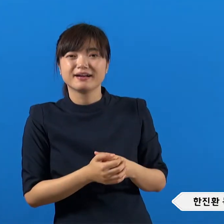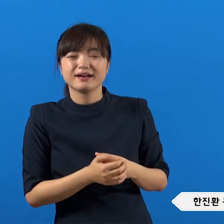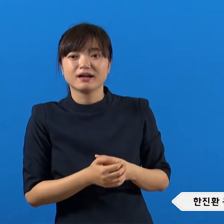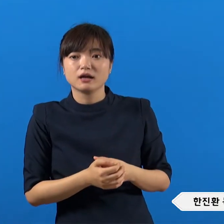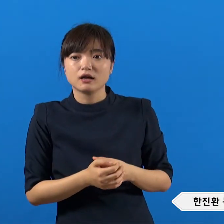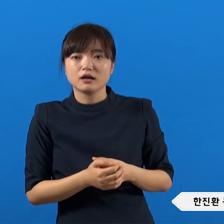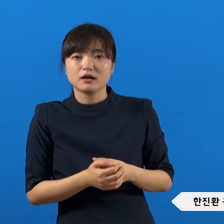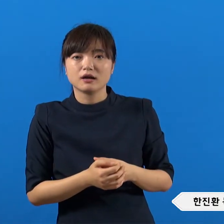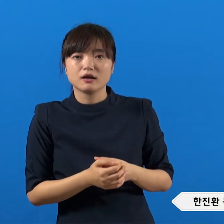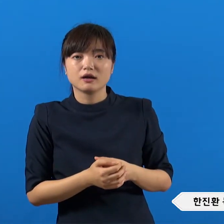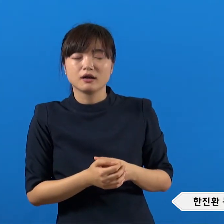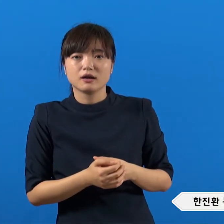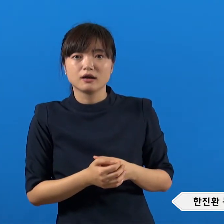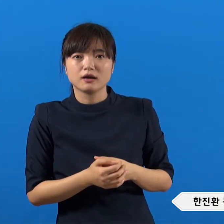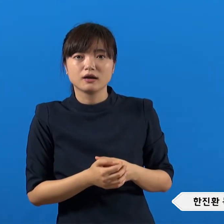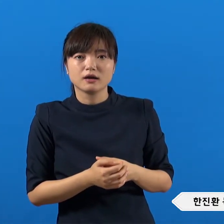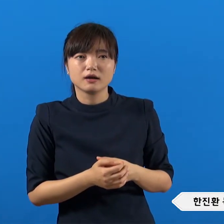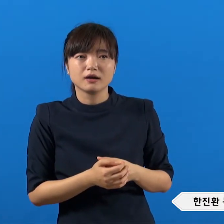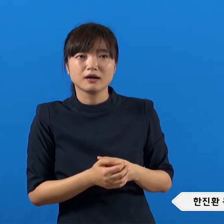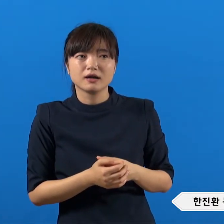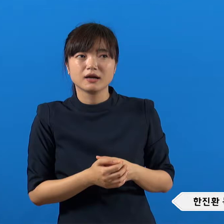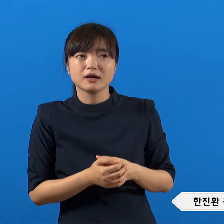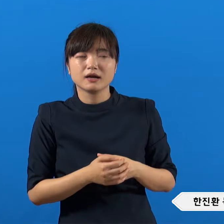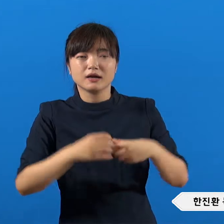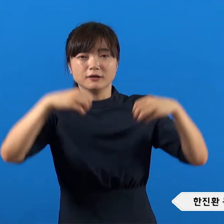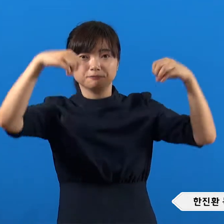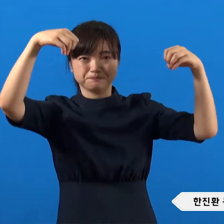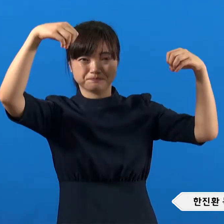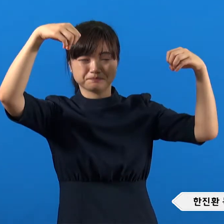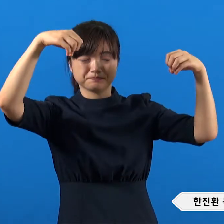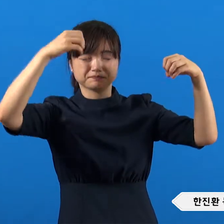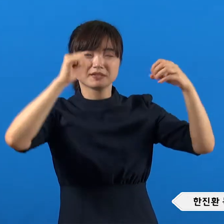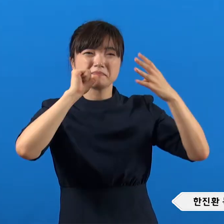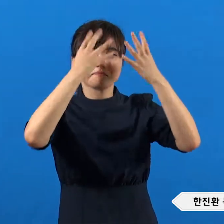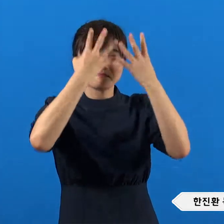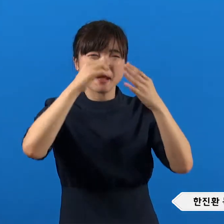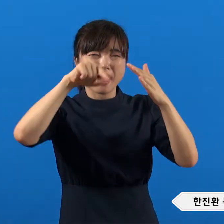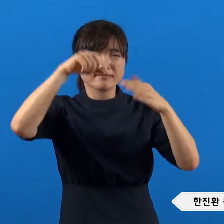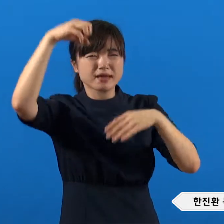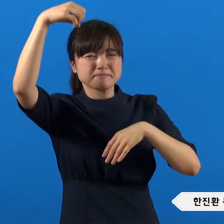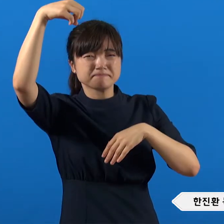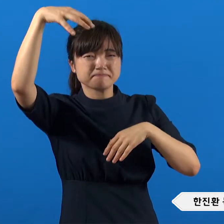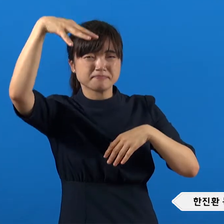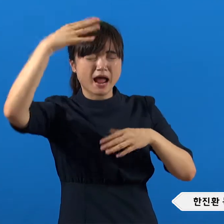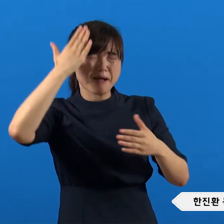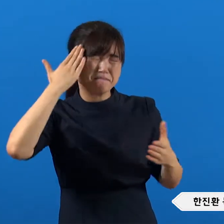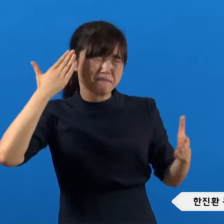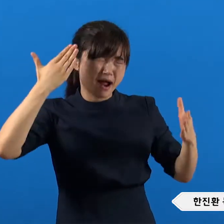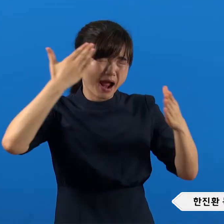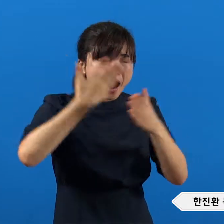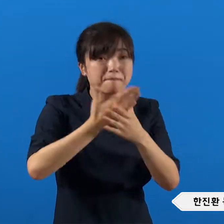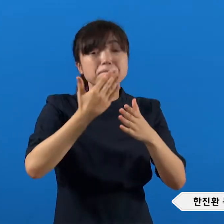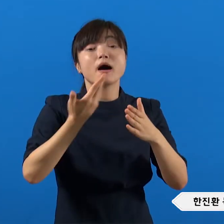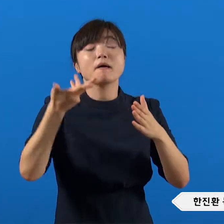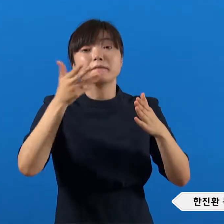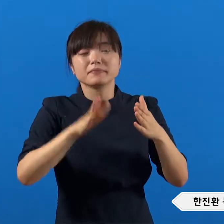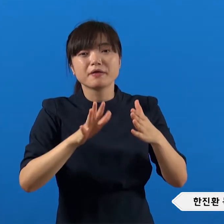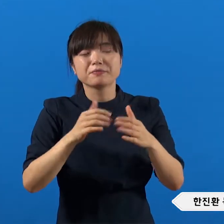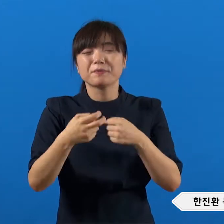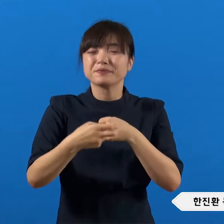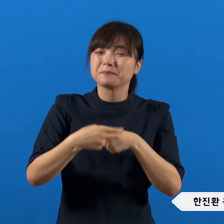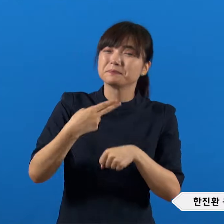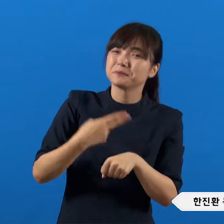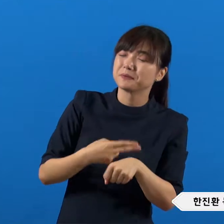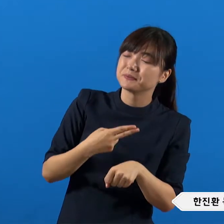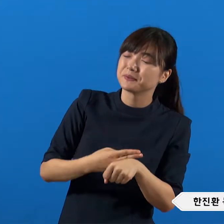그 수용소의 탐조등 불빛이 유리창에 희미하게 비치는 한밤중인데도 그냥